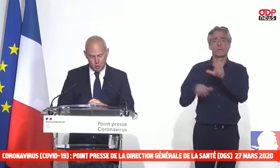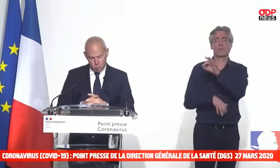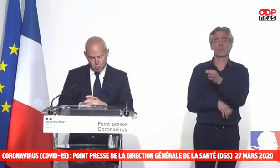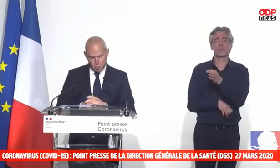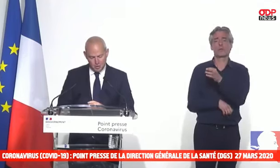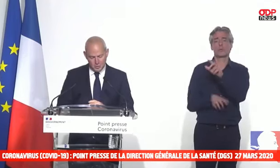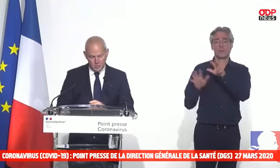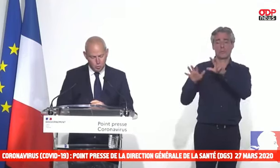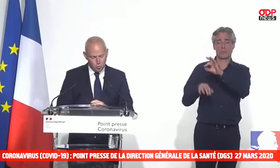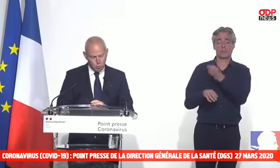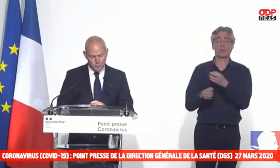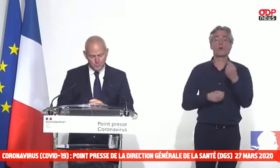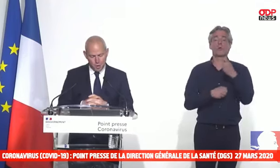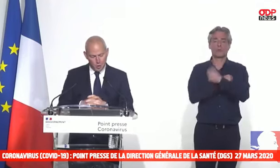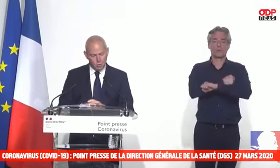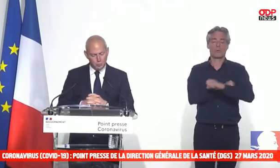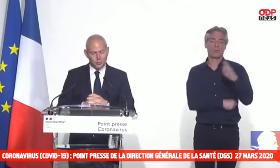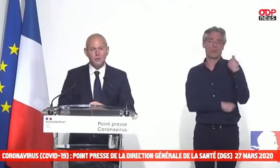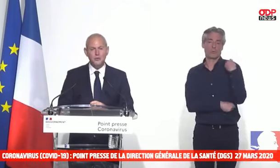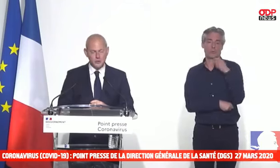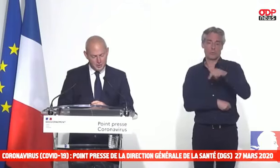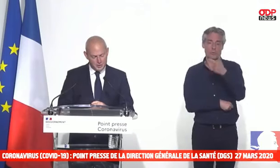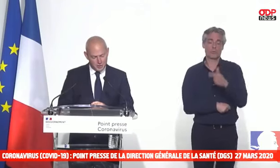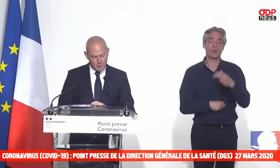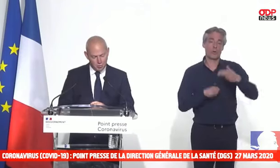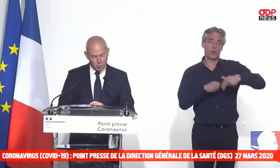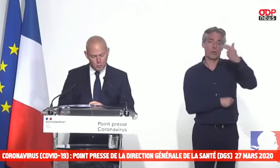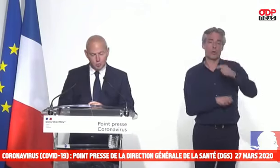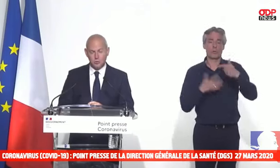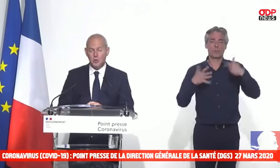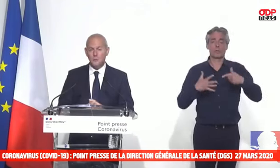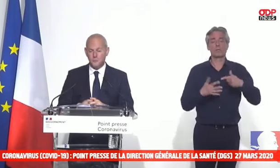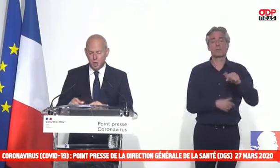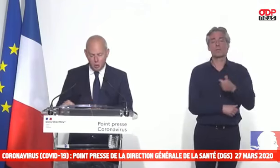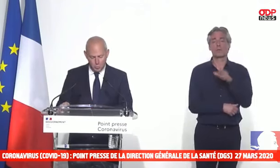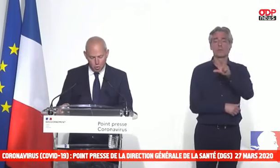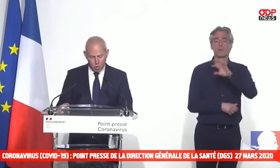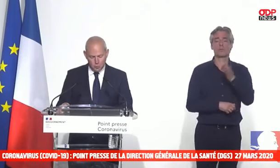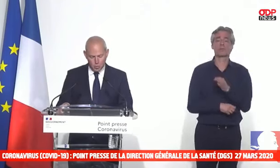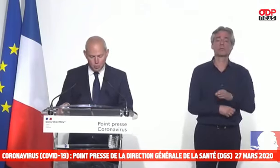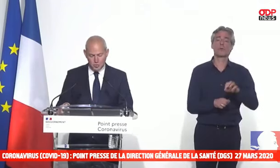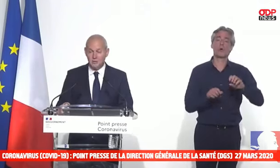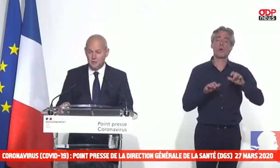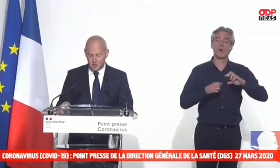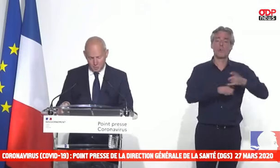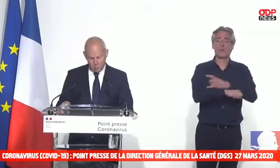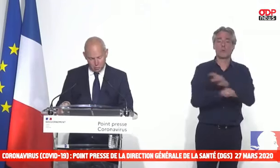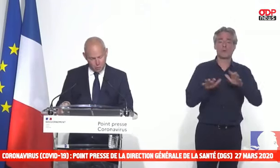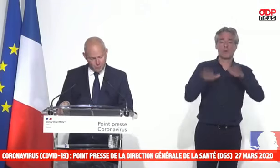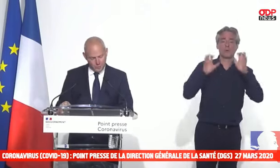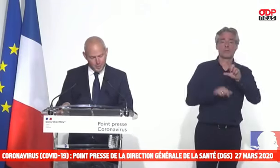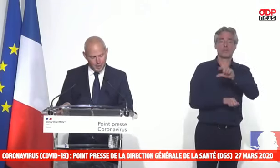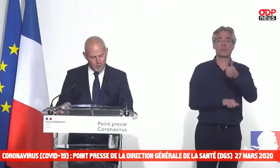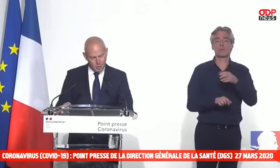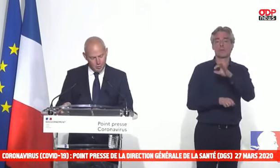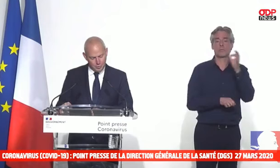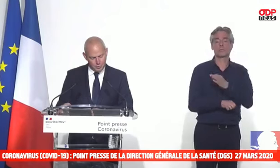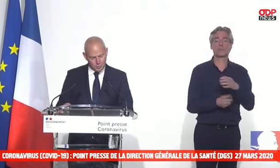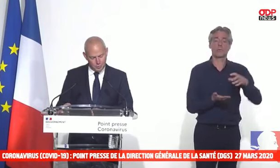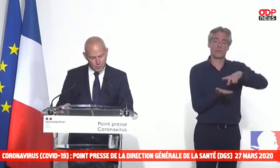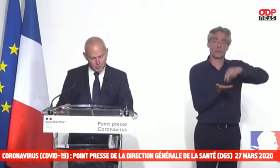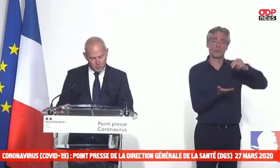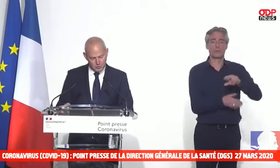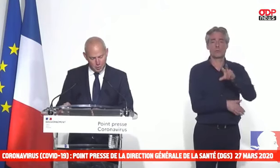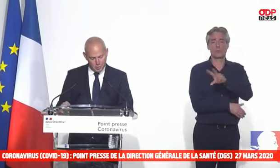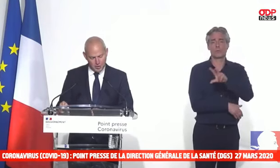37,8%, toujours pour la semaine 12. Hauts-de-France, 17,3%. Bourgogne-Franche-Comté, 21%.